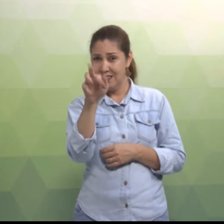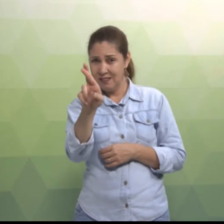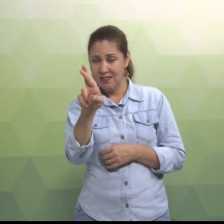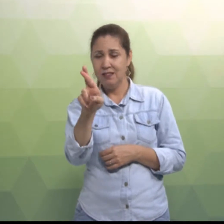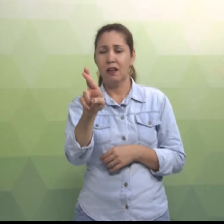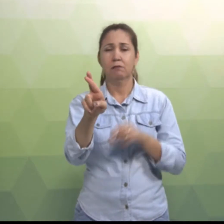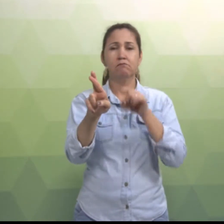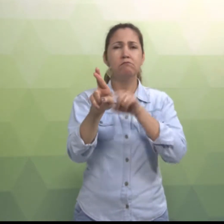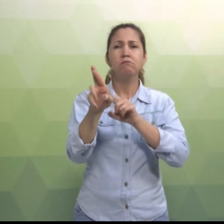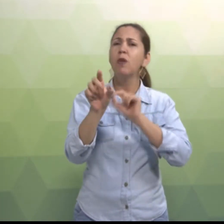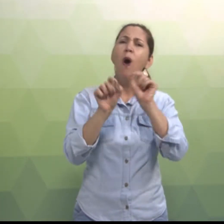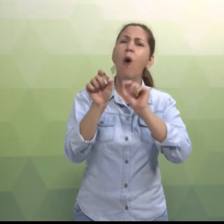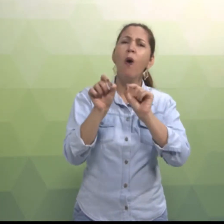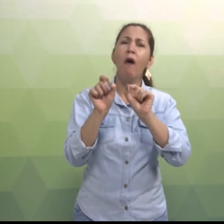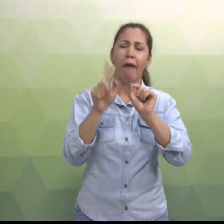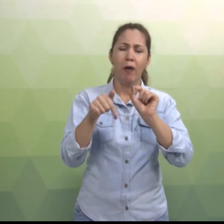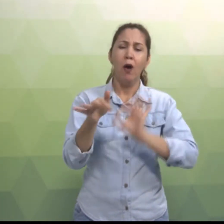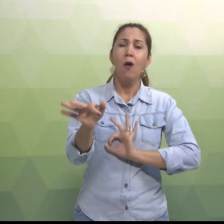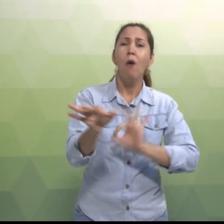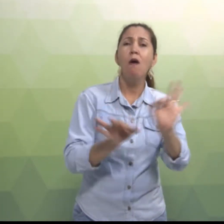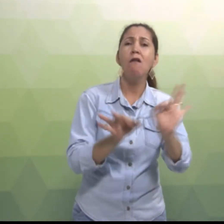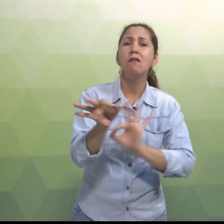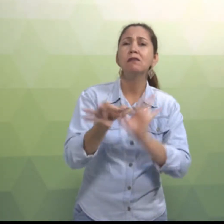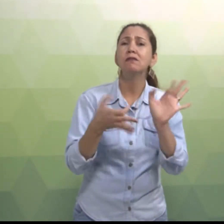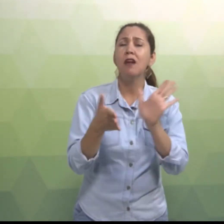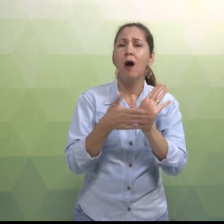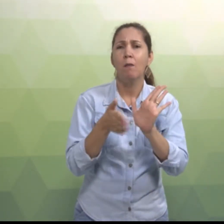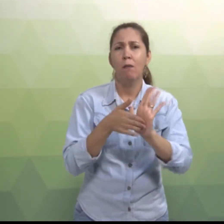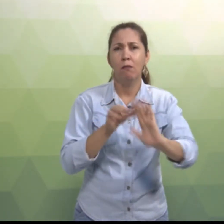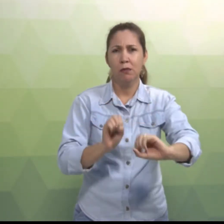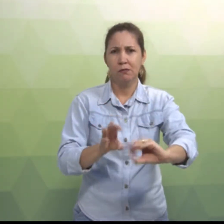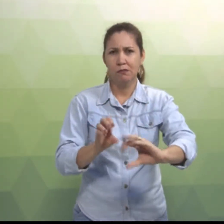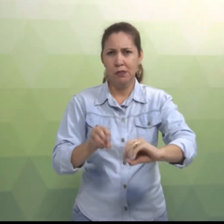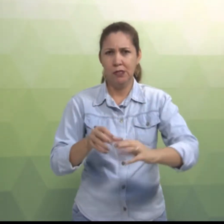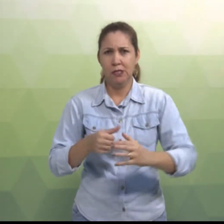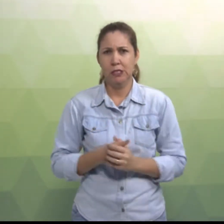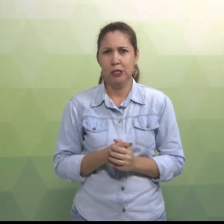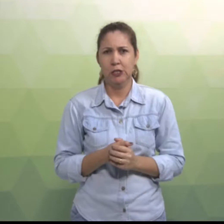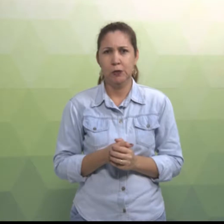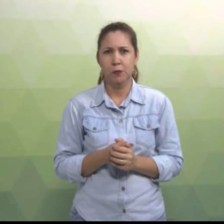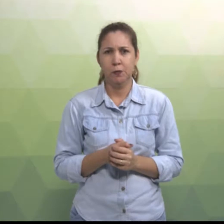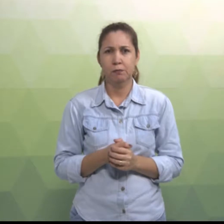sistematizar, o que seria? Seria organizar uma proposta de ensino,